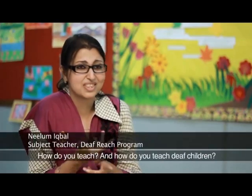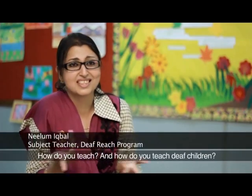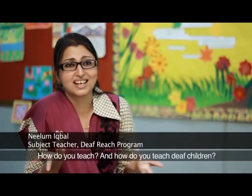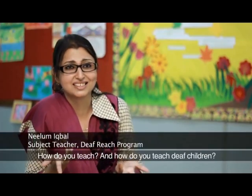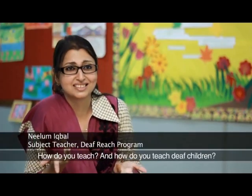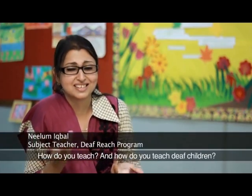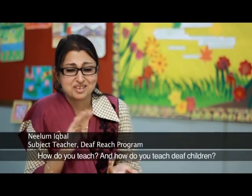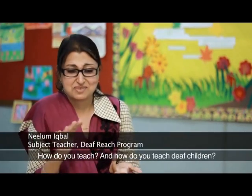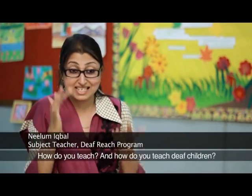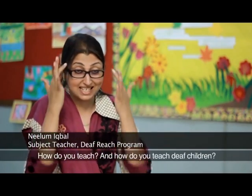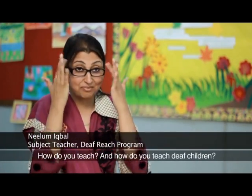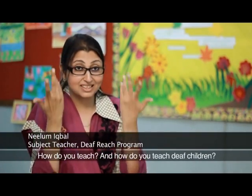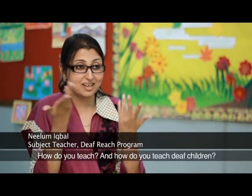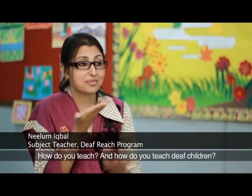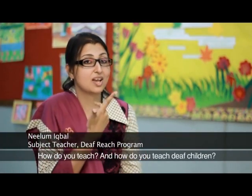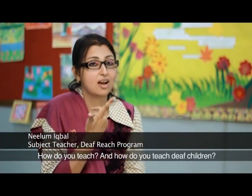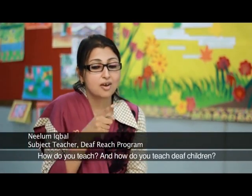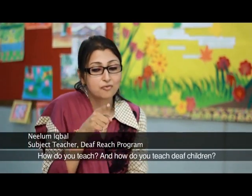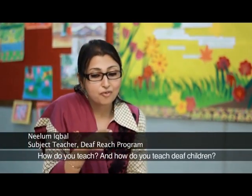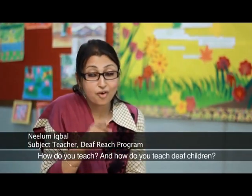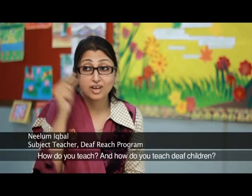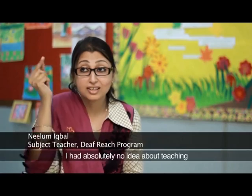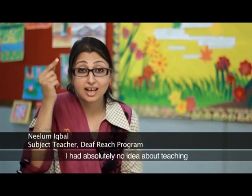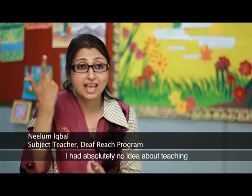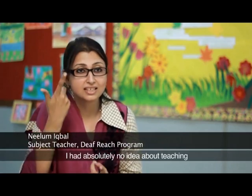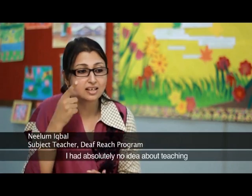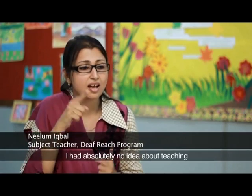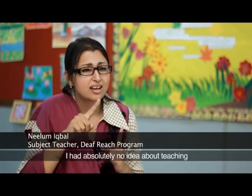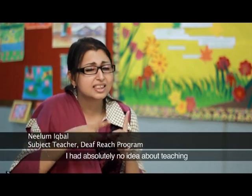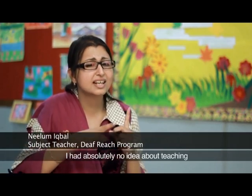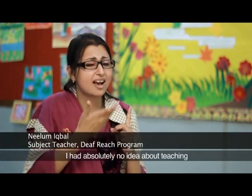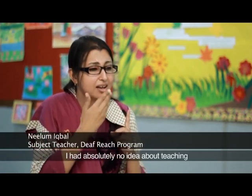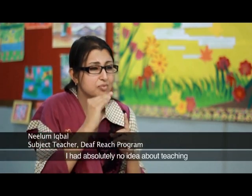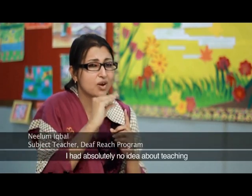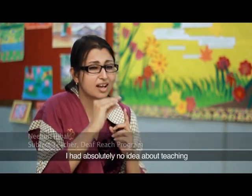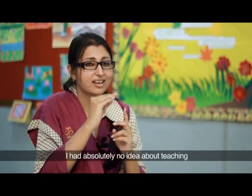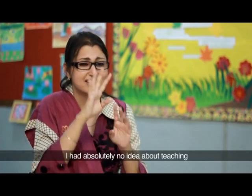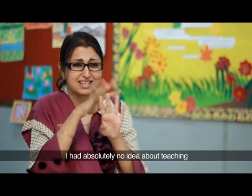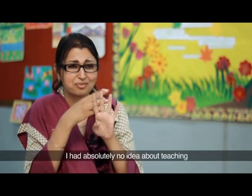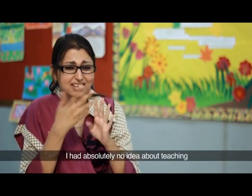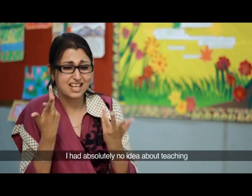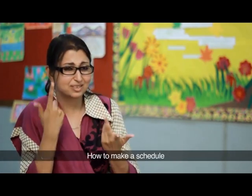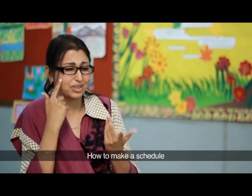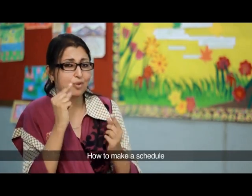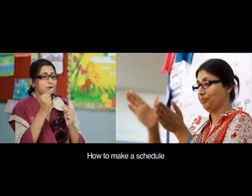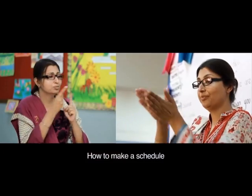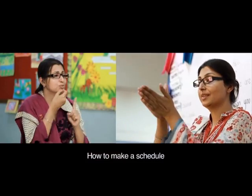टीचिंग कैसे करते हैं और बच्चों को कैसे पढ़ाया जाता है, ये और वो कुछ भी तो समझ नहीं आता था। कैसे स्केड्यूल मनाना